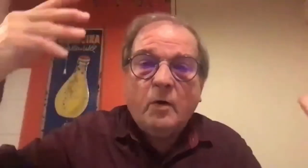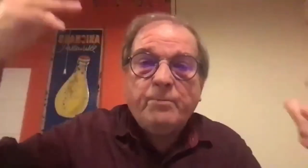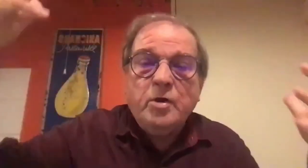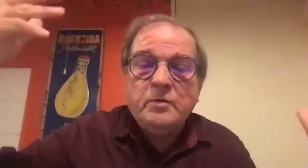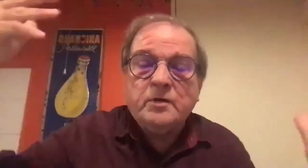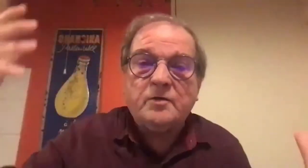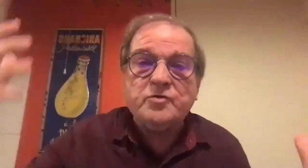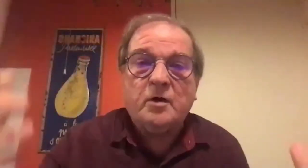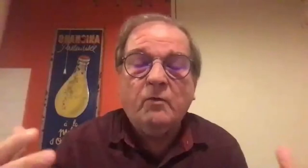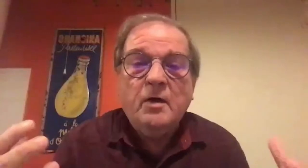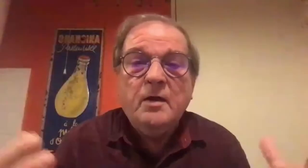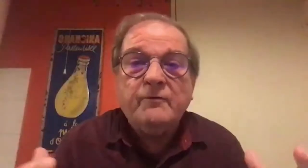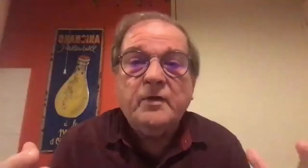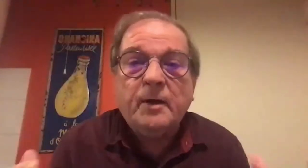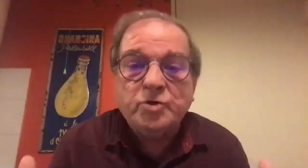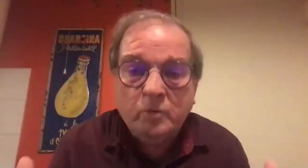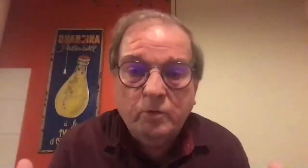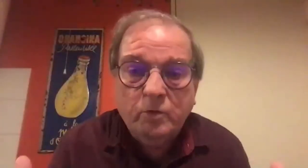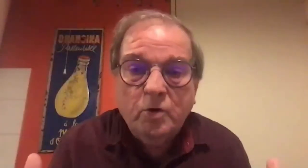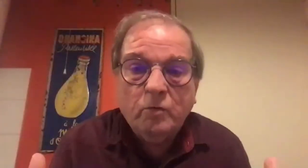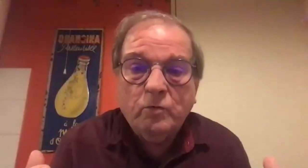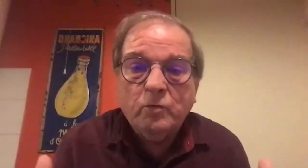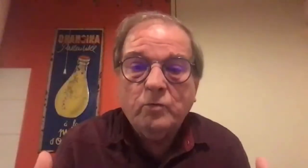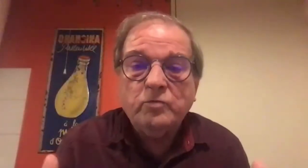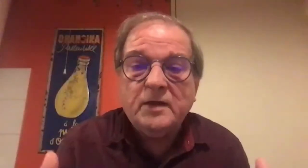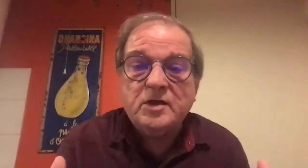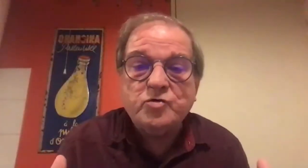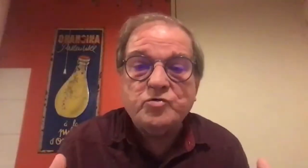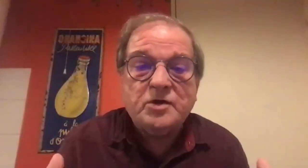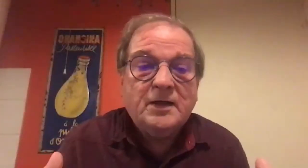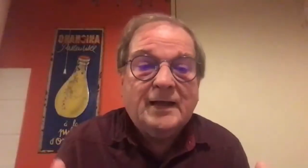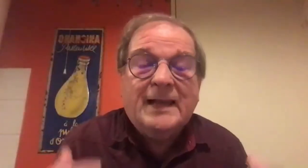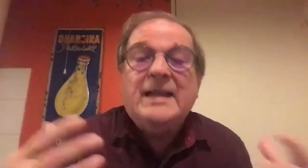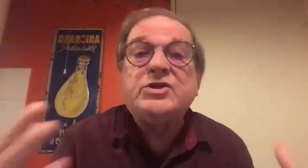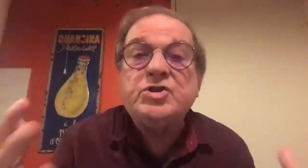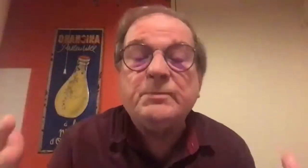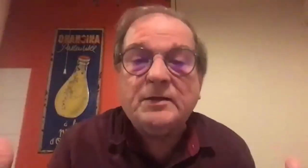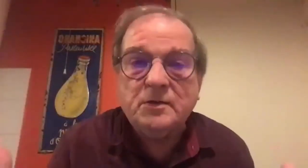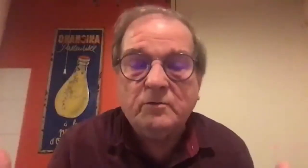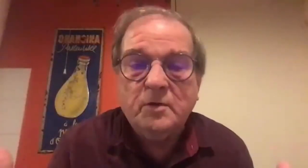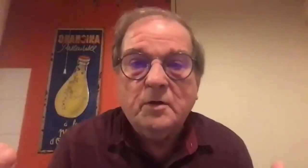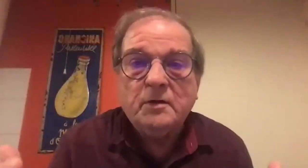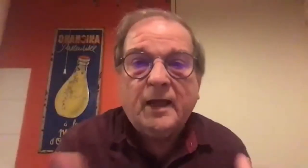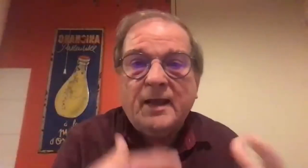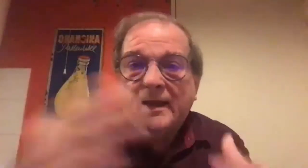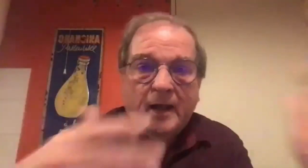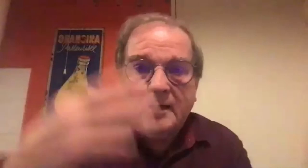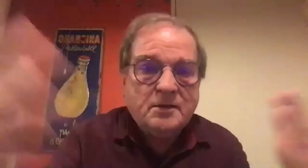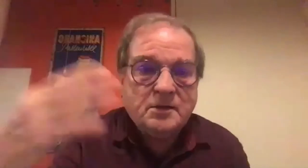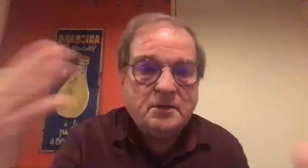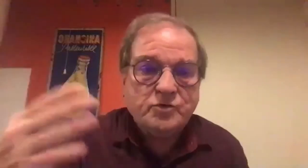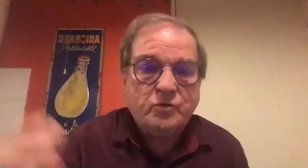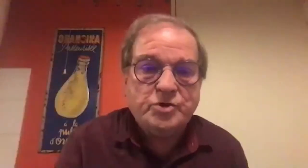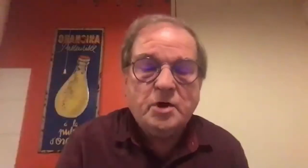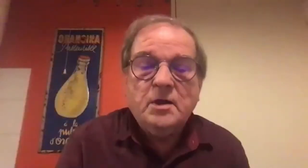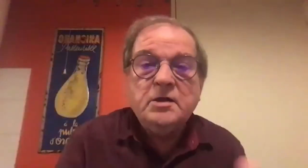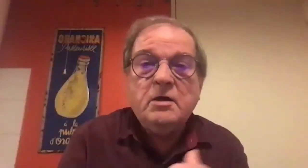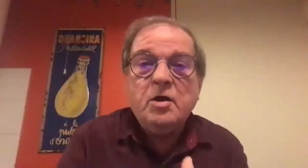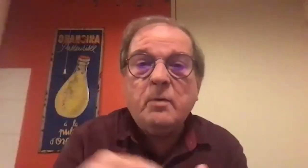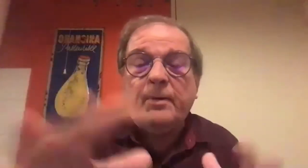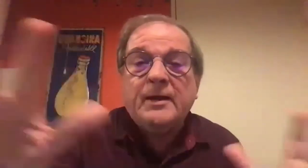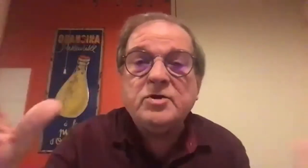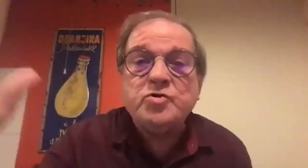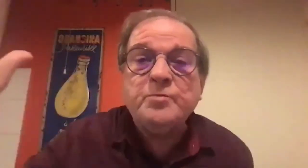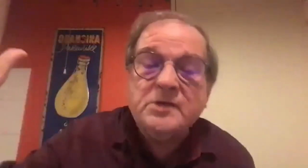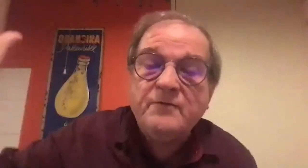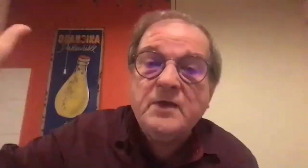essa busca do apoio internacional vinha mais como um desejo de legitimação. Daí a guerra das citações e